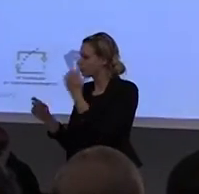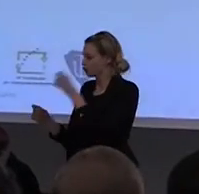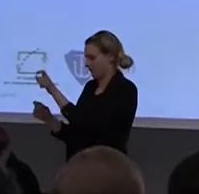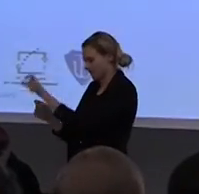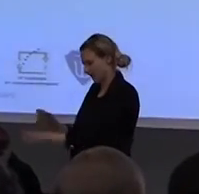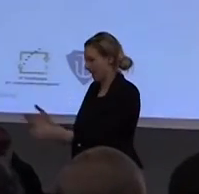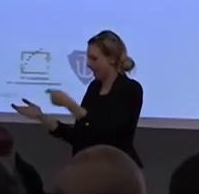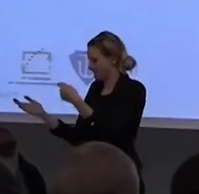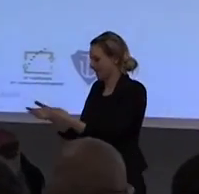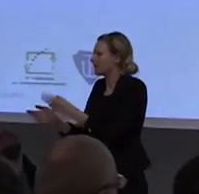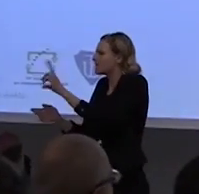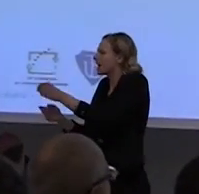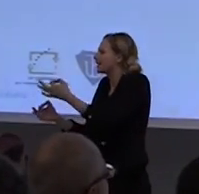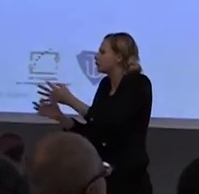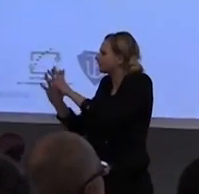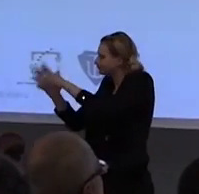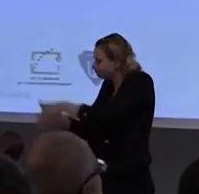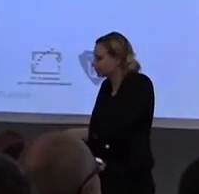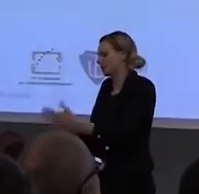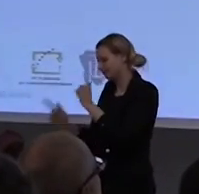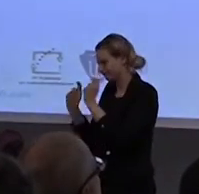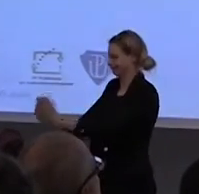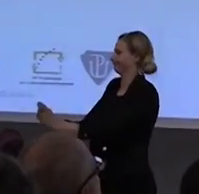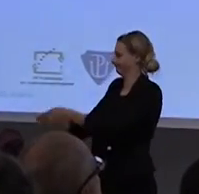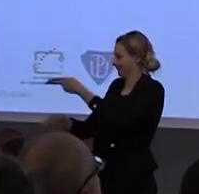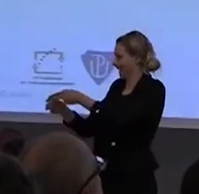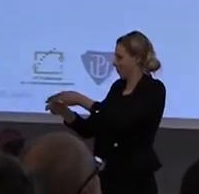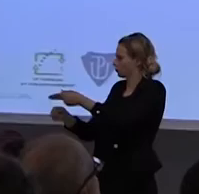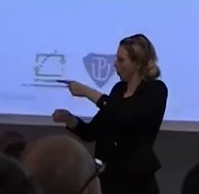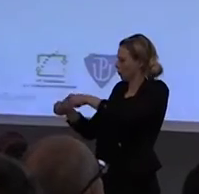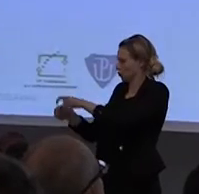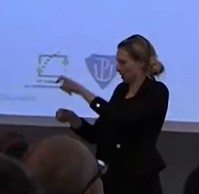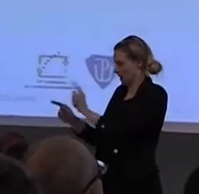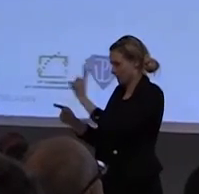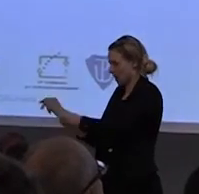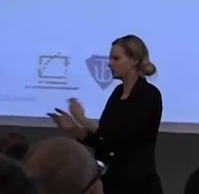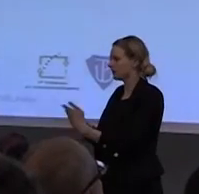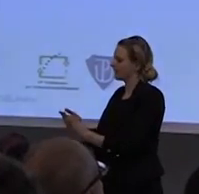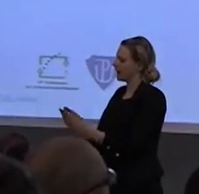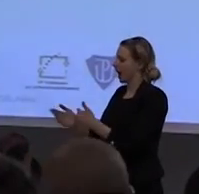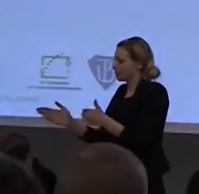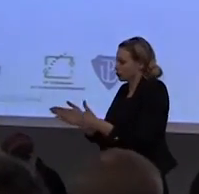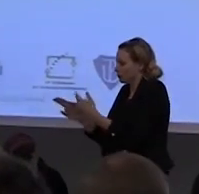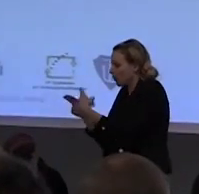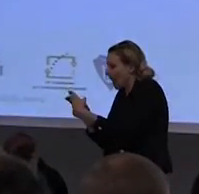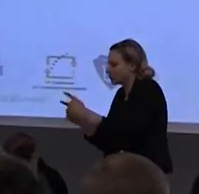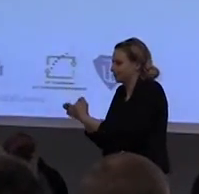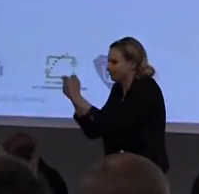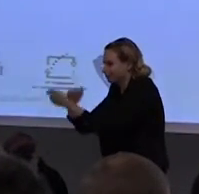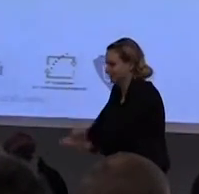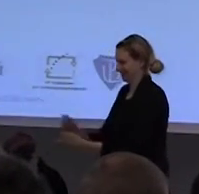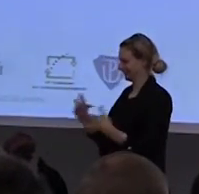nějakým způsobem vyléčit. An alternative way to understand disability is to see it as an experience.